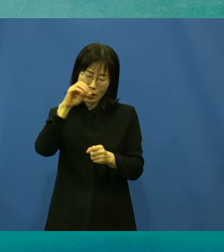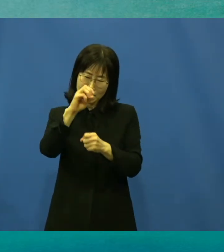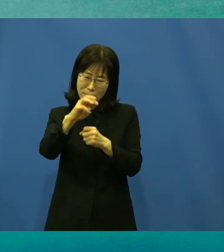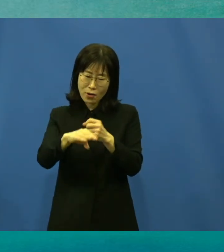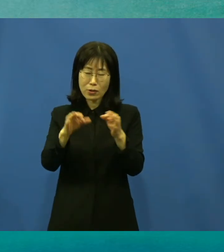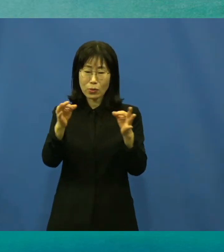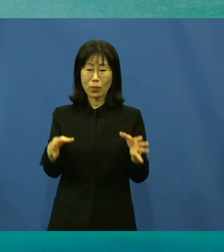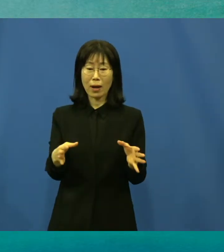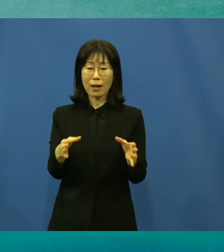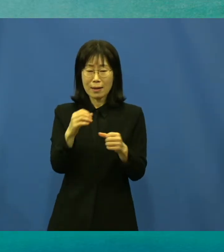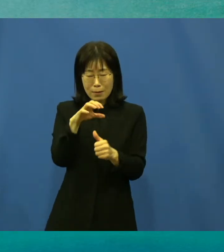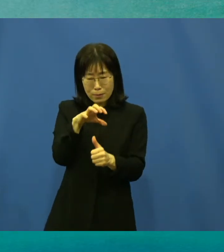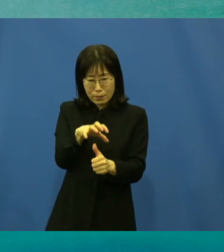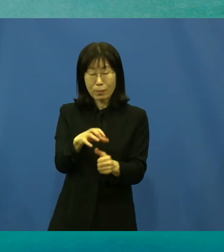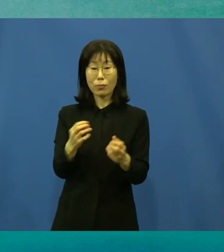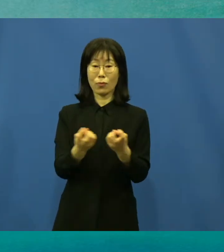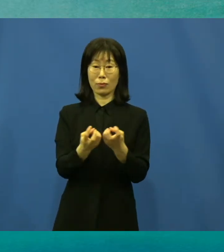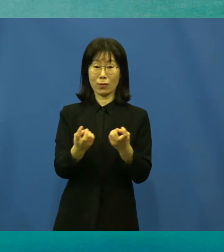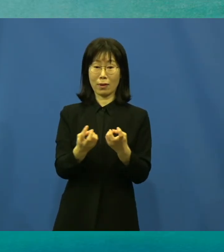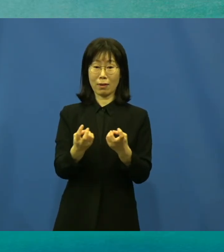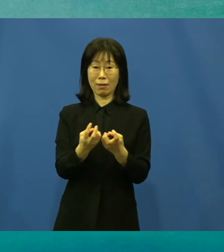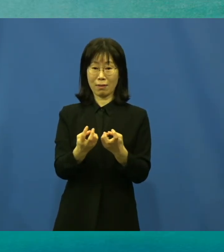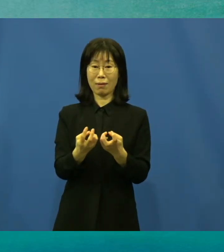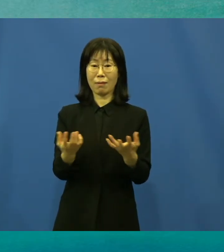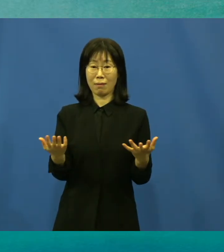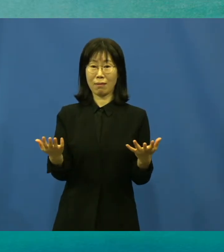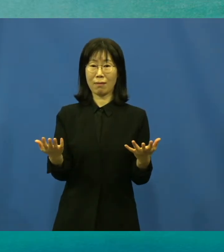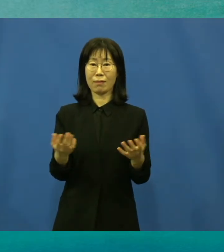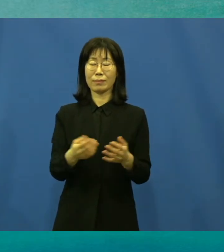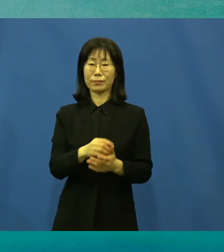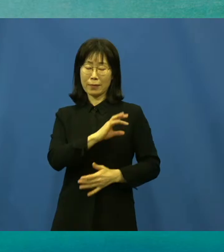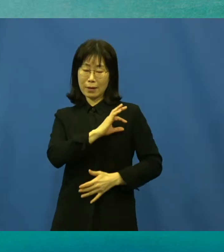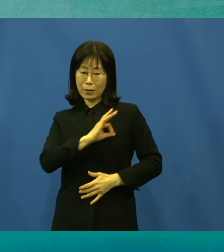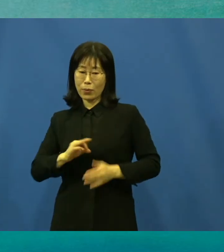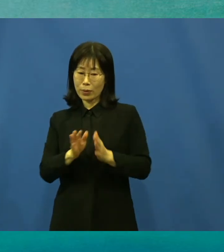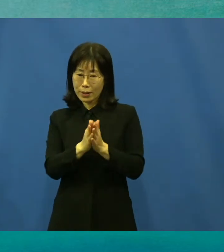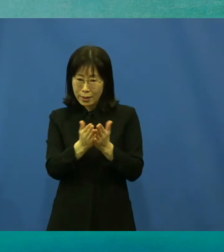욥기서를 통해 보여주는 건 뭡니까? 고난의 순간